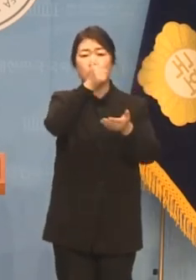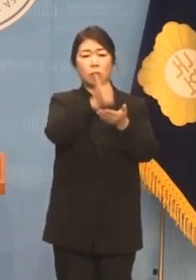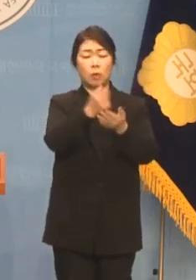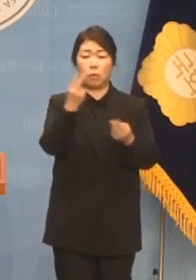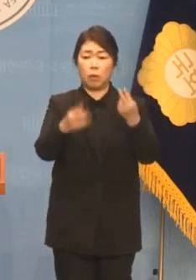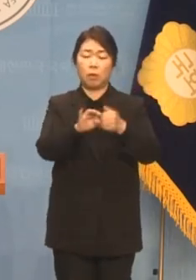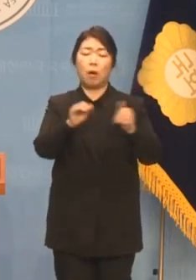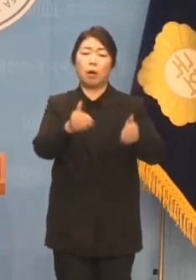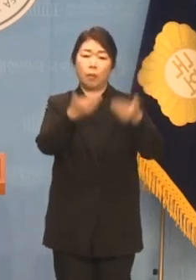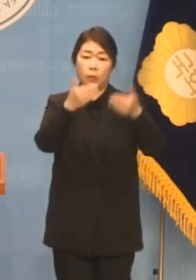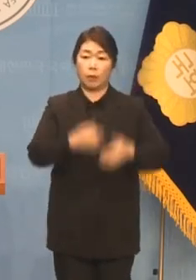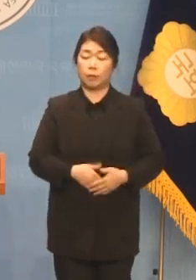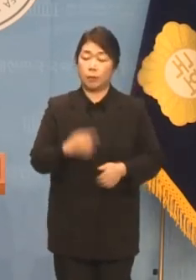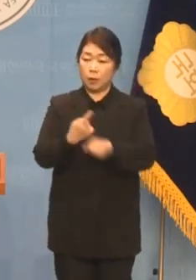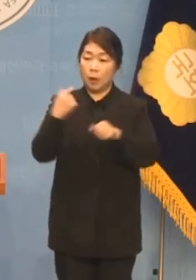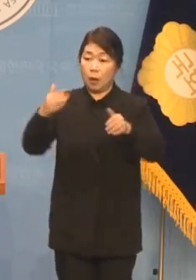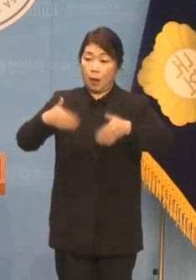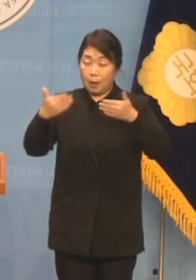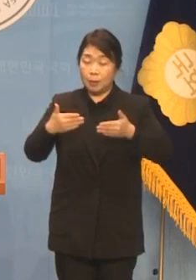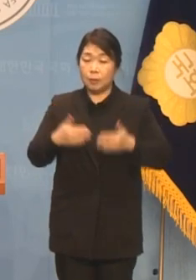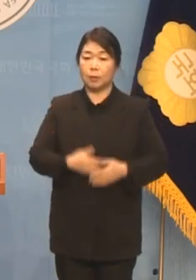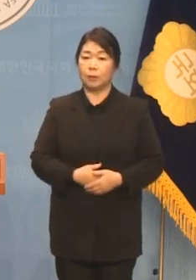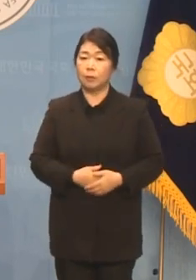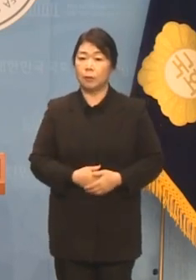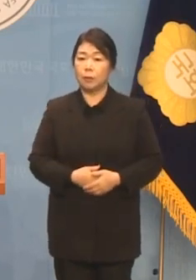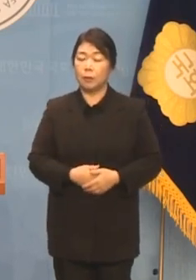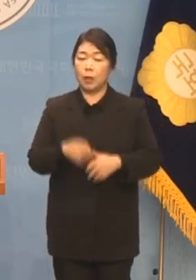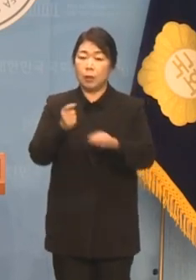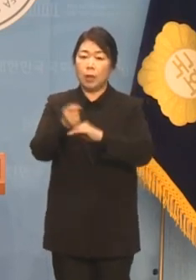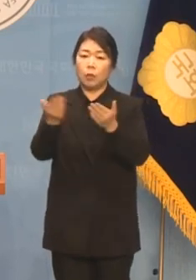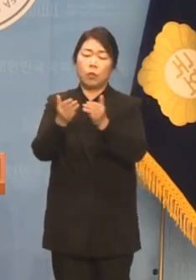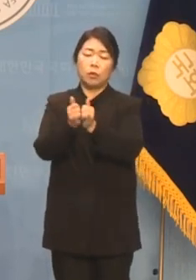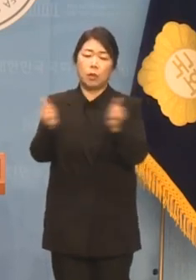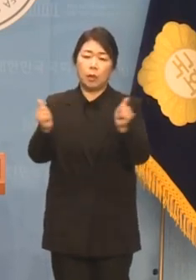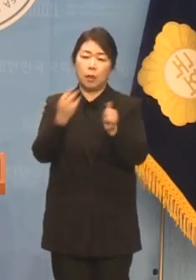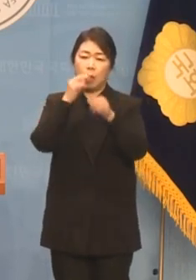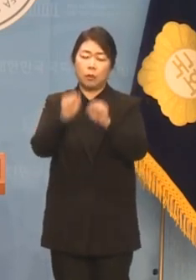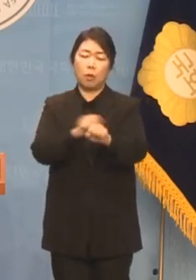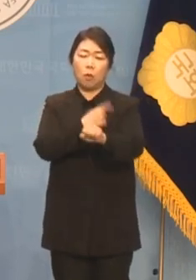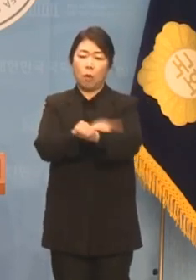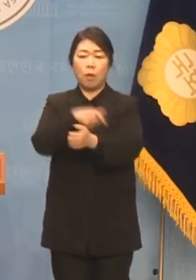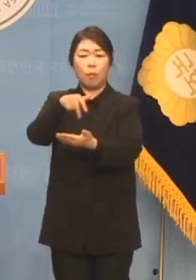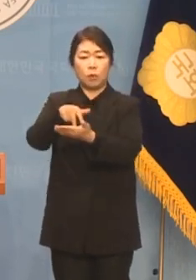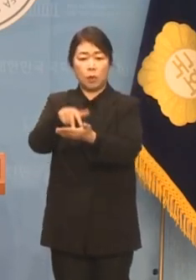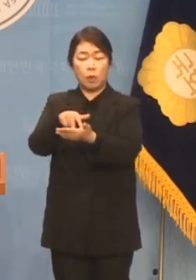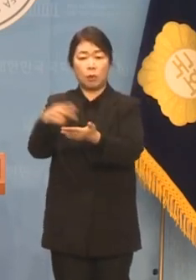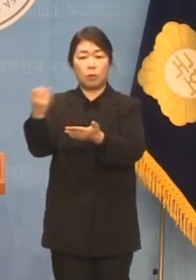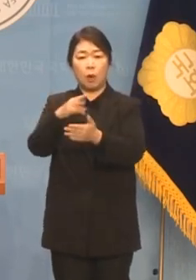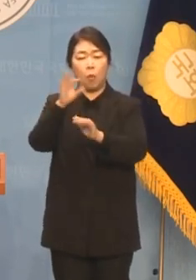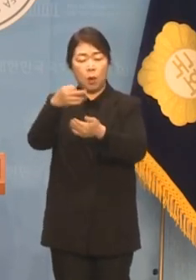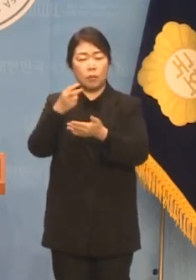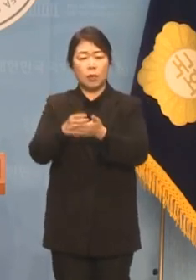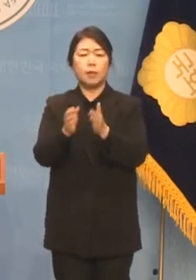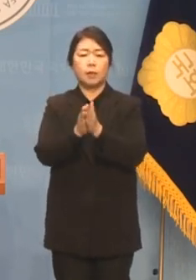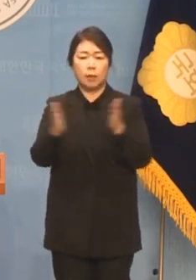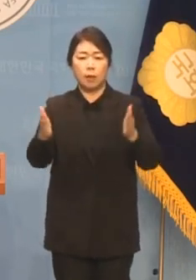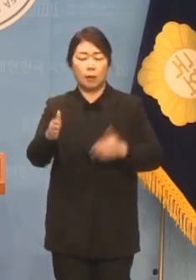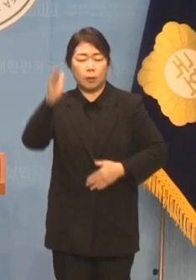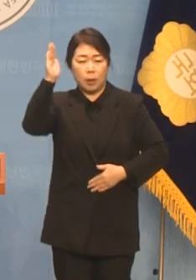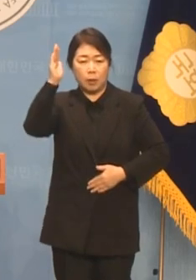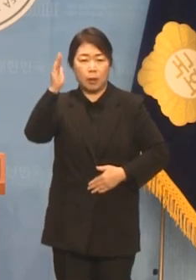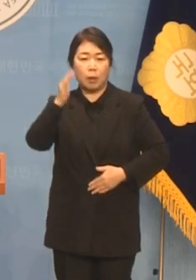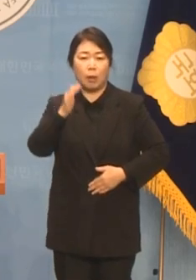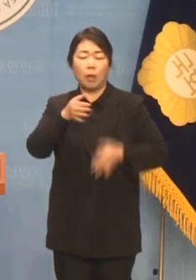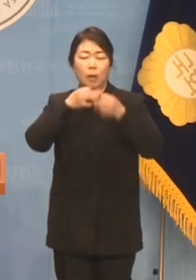가볍다 작년 가을 택시 노동자 생존권 보장과 월급제 시행을 외치며